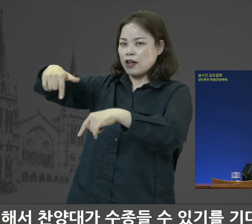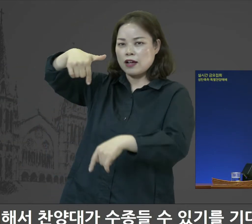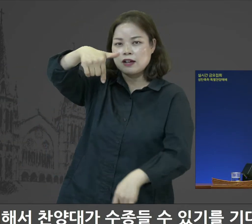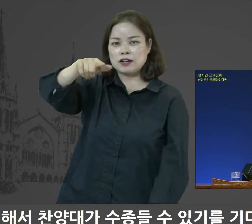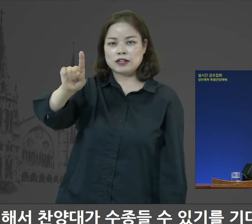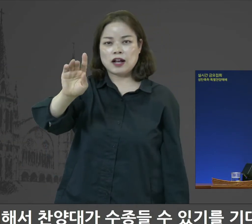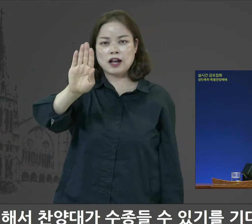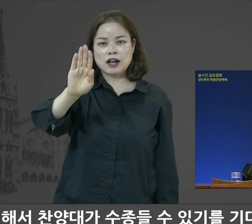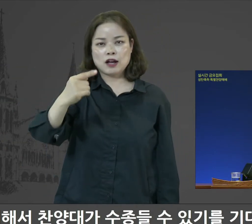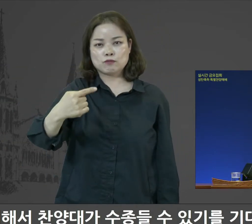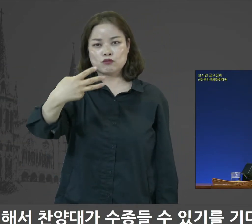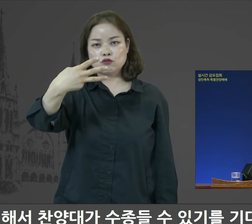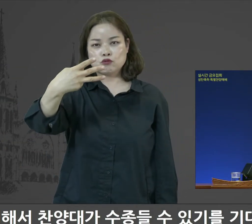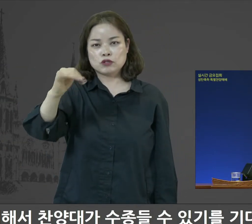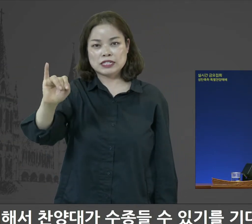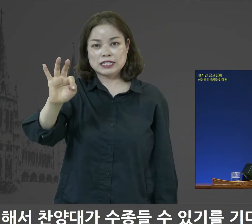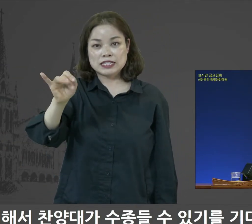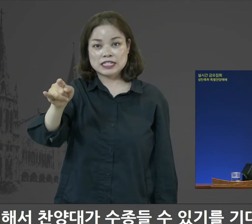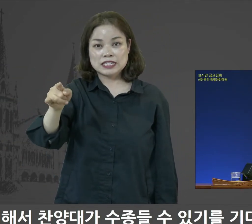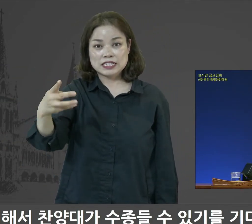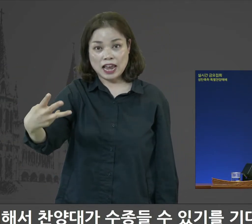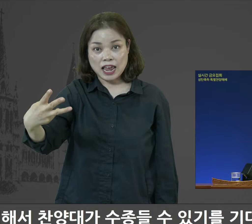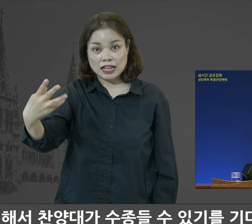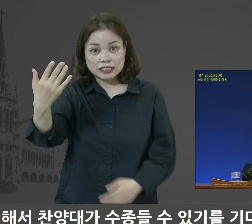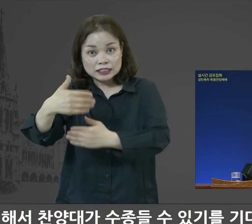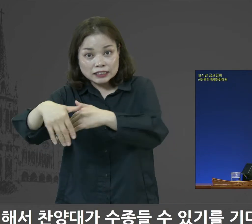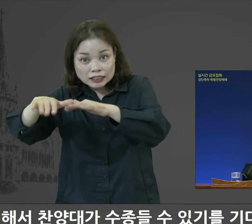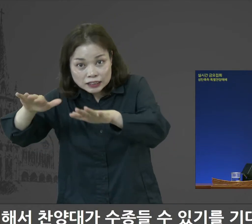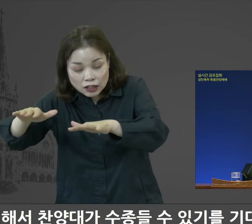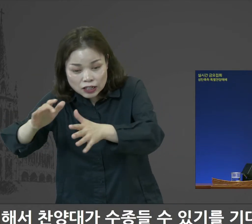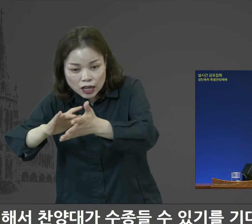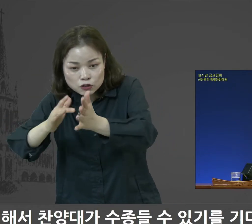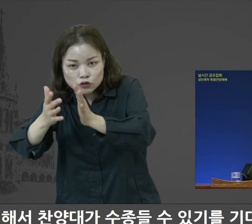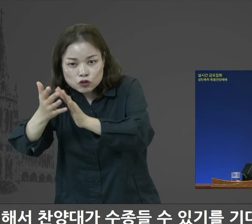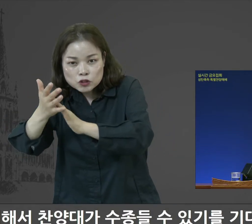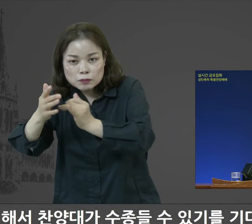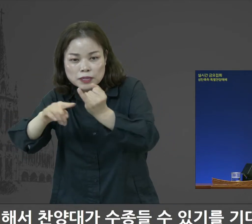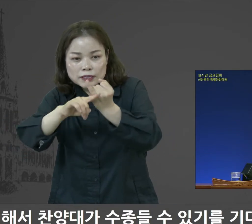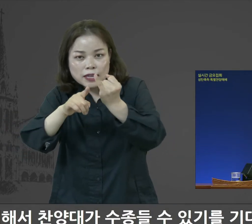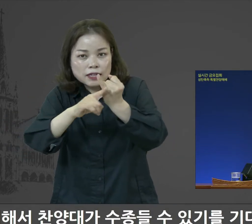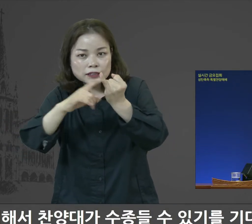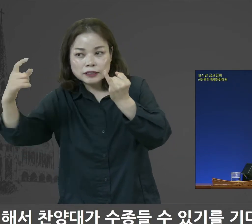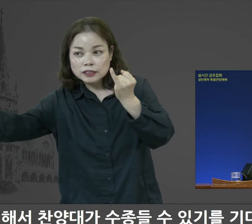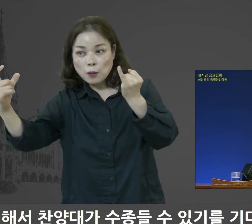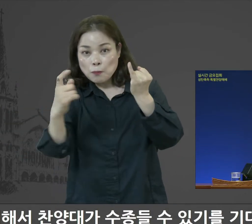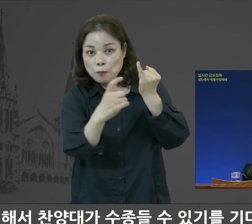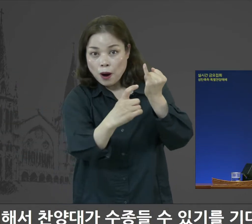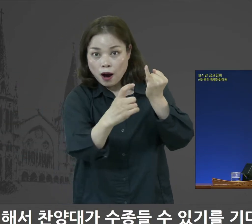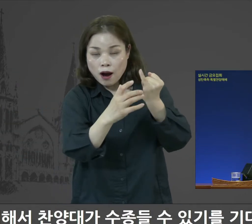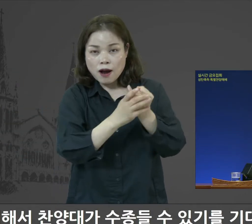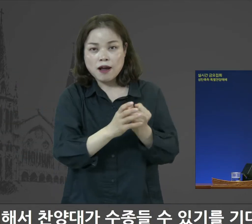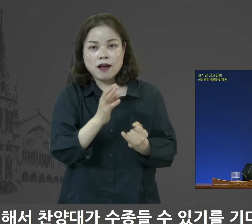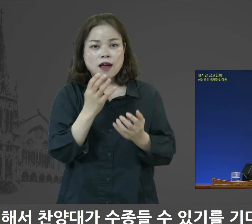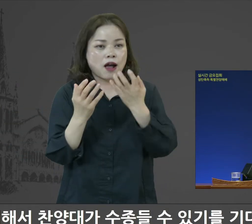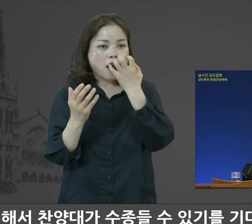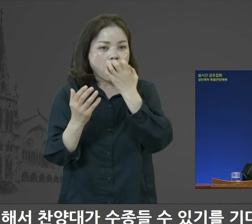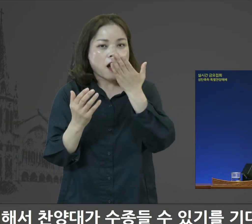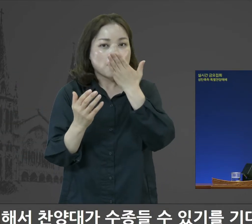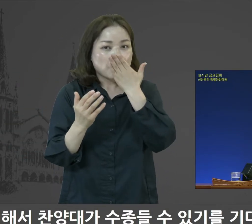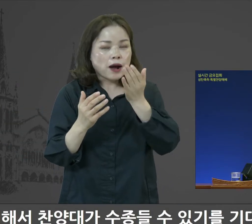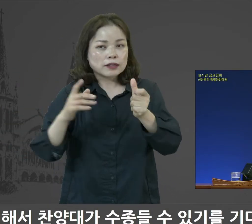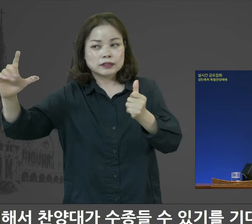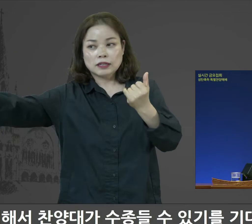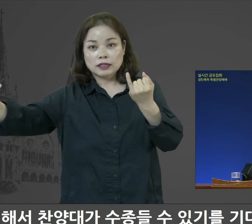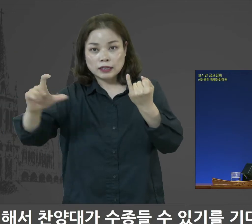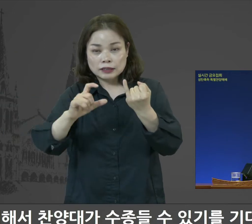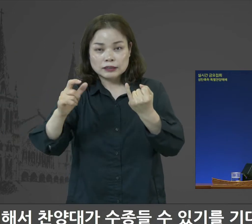천사, 예수님의 수태를 고지했고, 또 엘리사벳에게 세례 요한의 수태를 고지했던 이